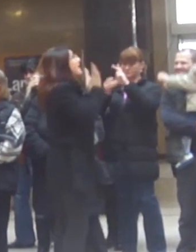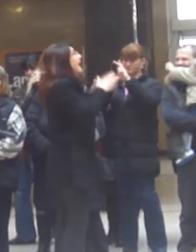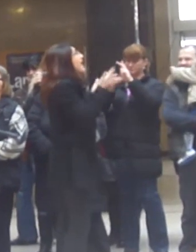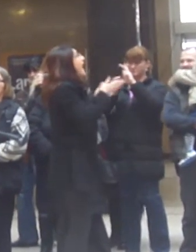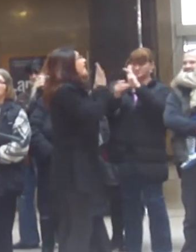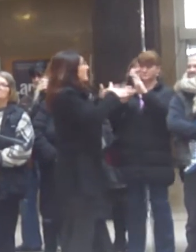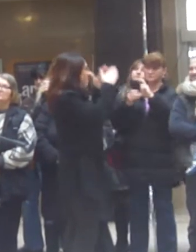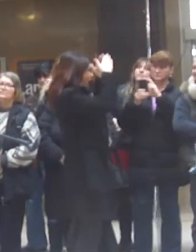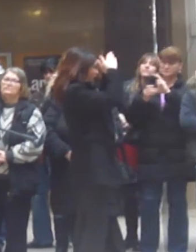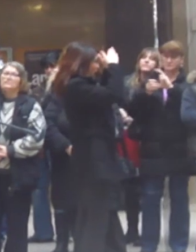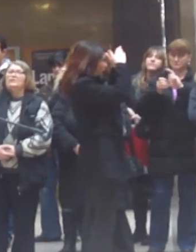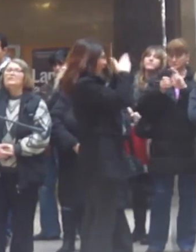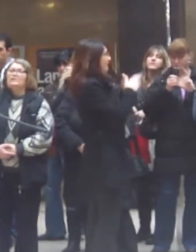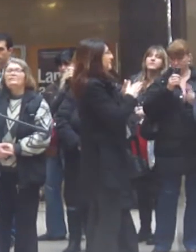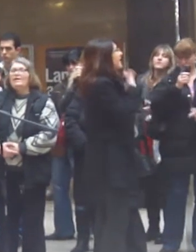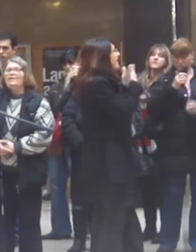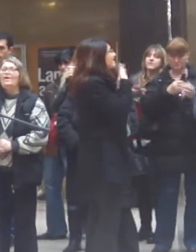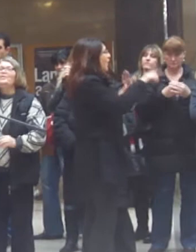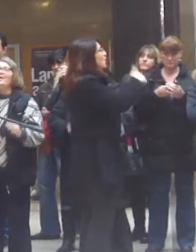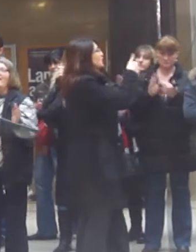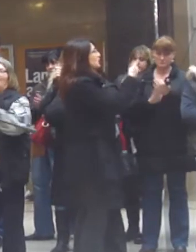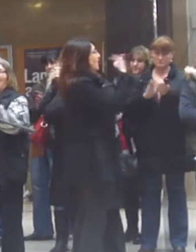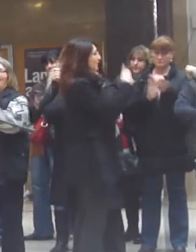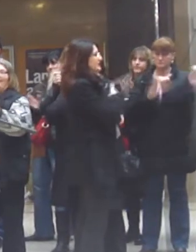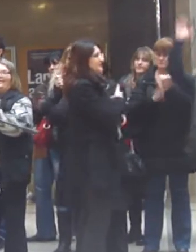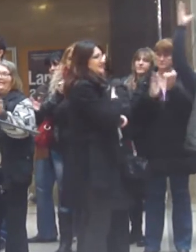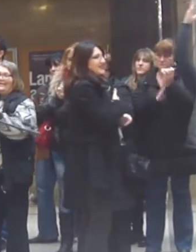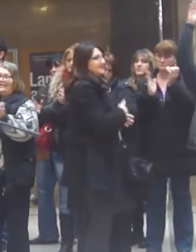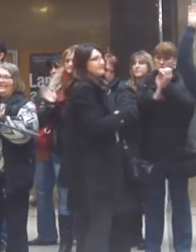takav krov nad glavom. Hvala vam još jednom od srca.